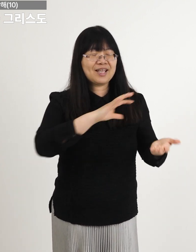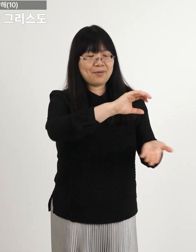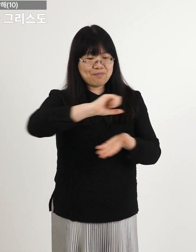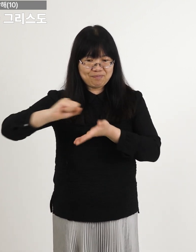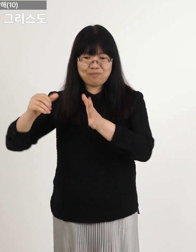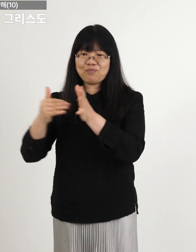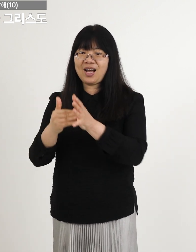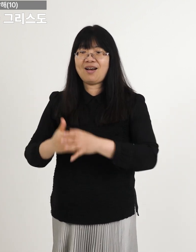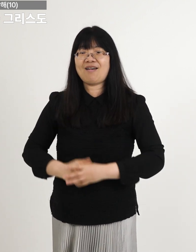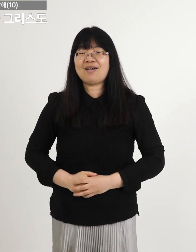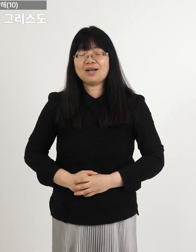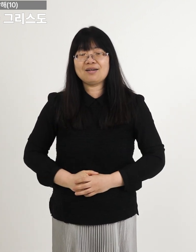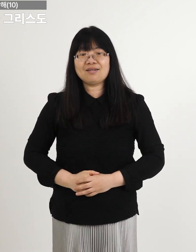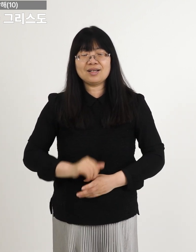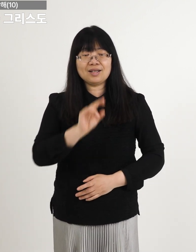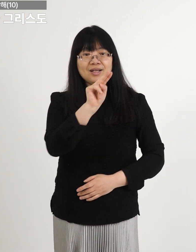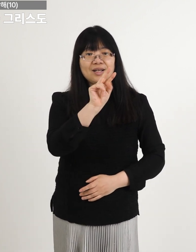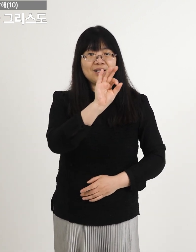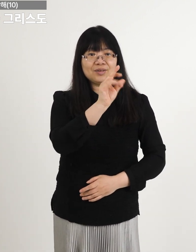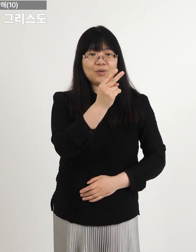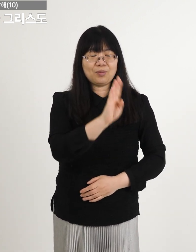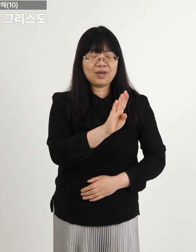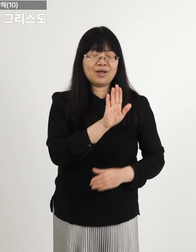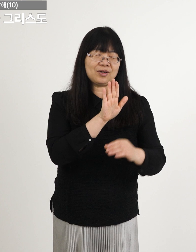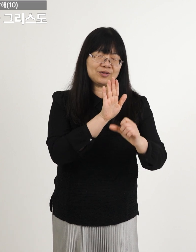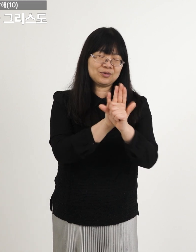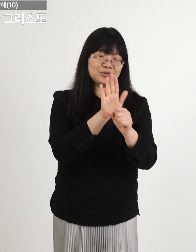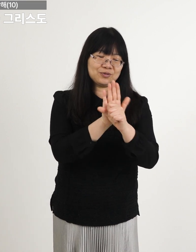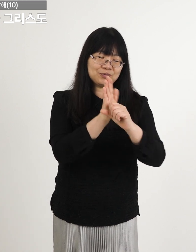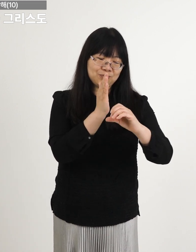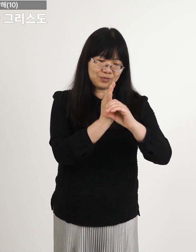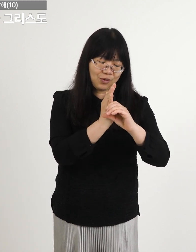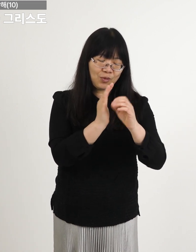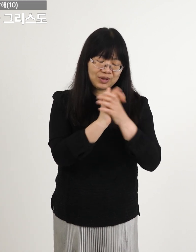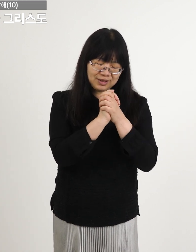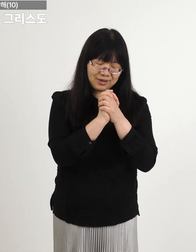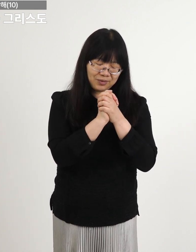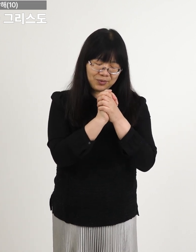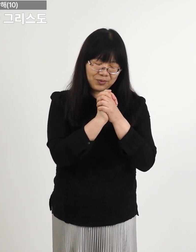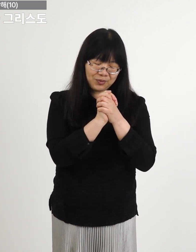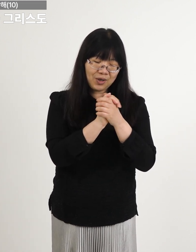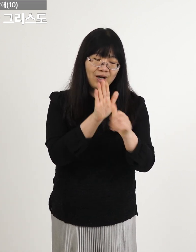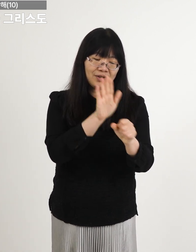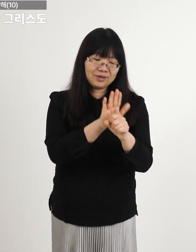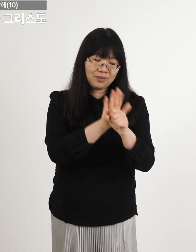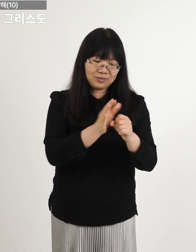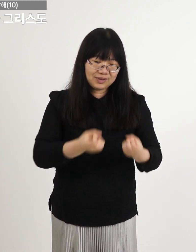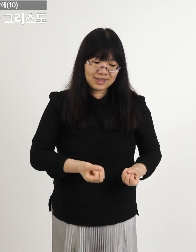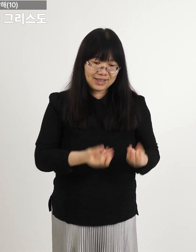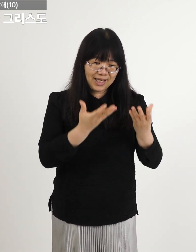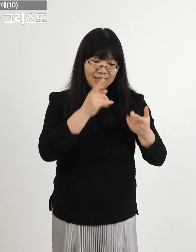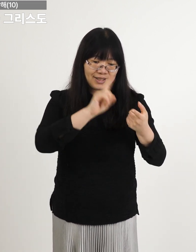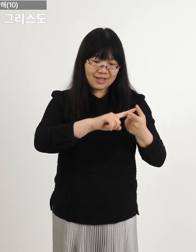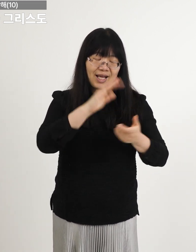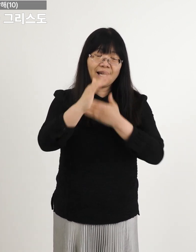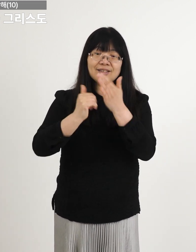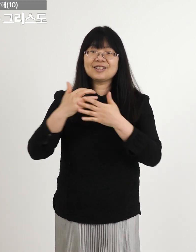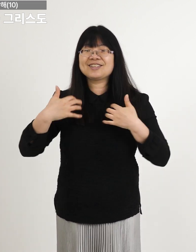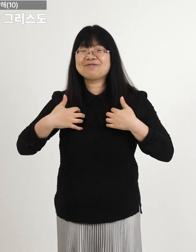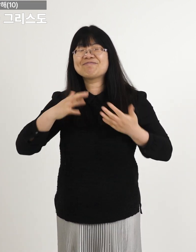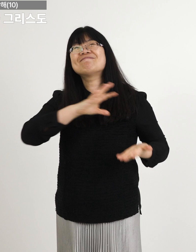받으셨더라. 욥의 그 중보적 기도와 중보적 제사를 기쁘게